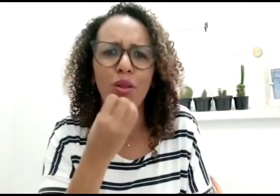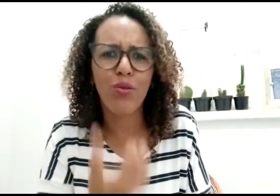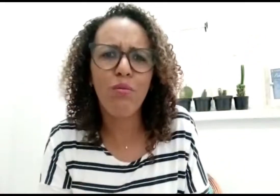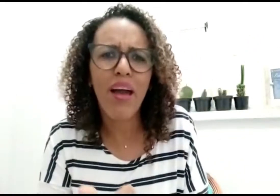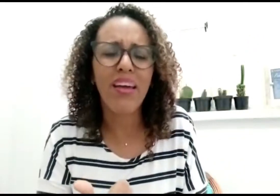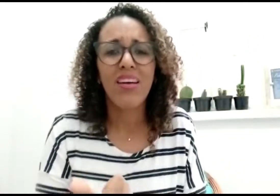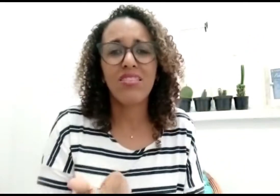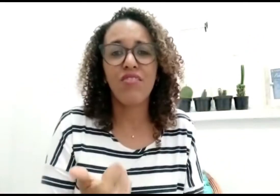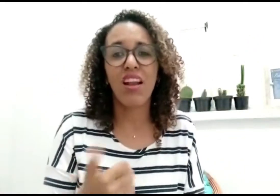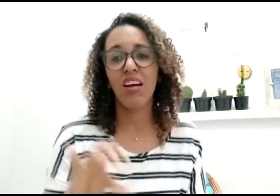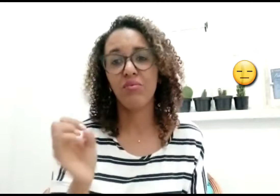tudo bem? Se eu falar,